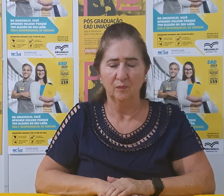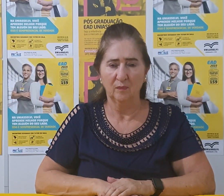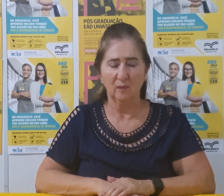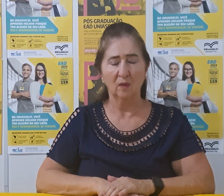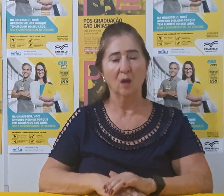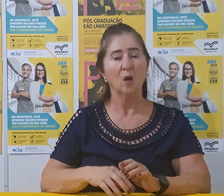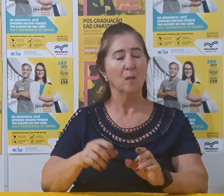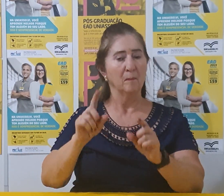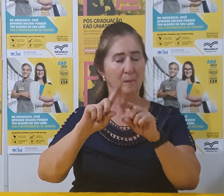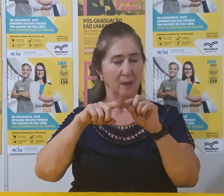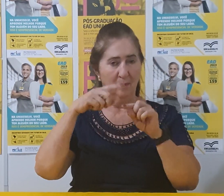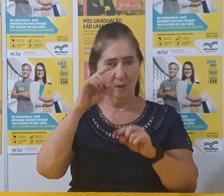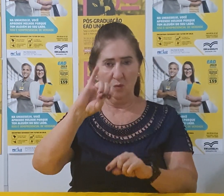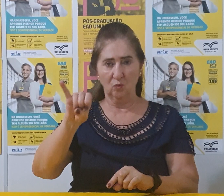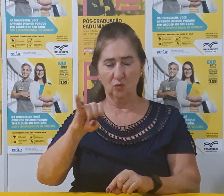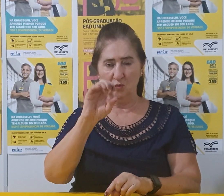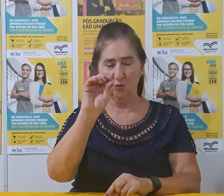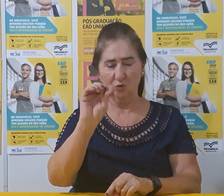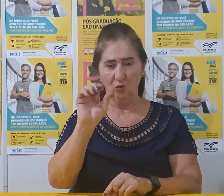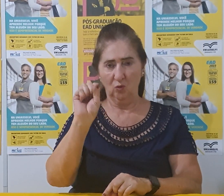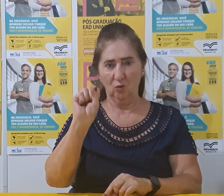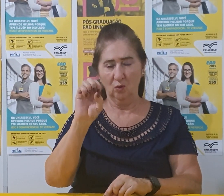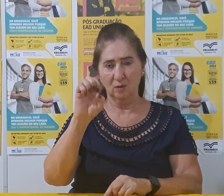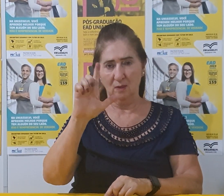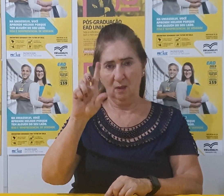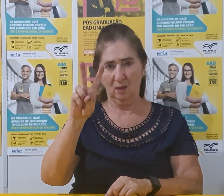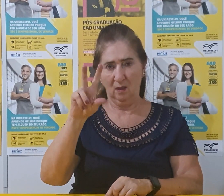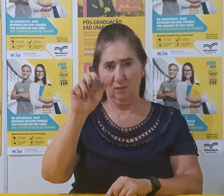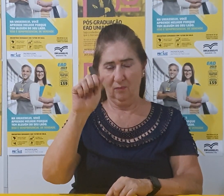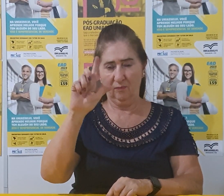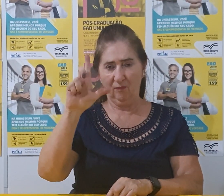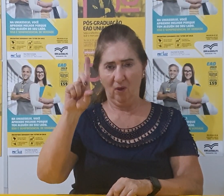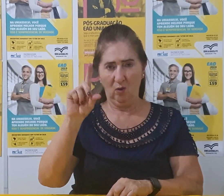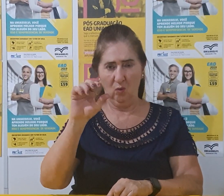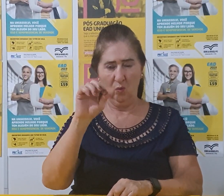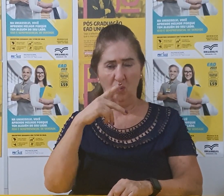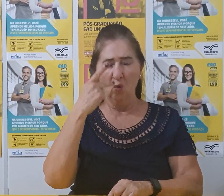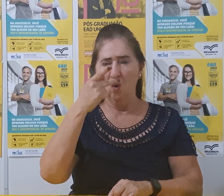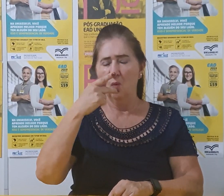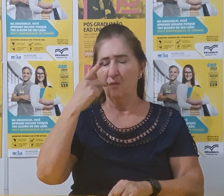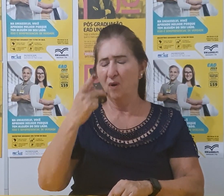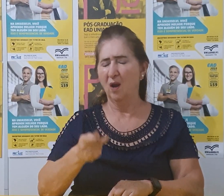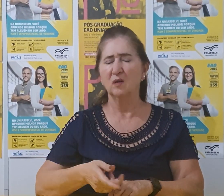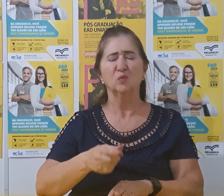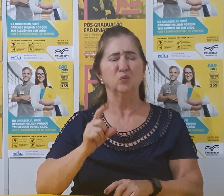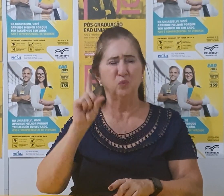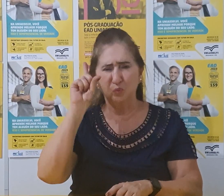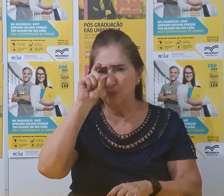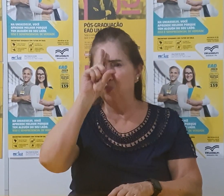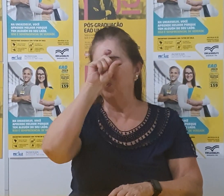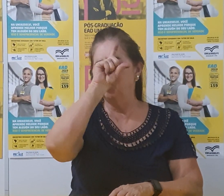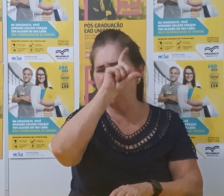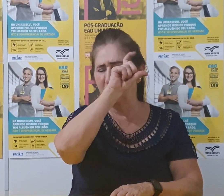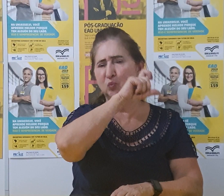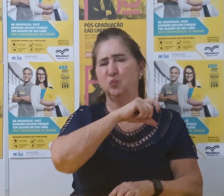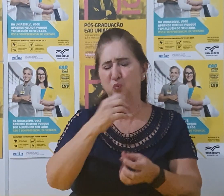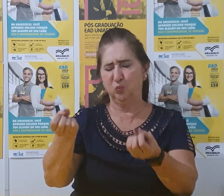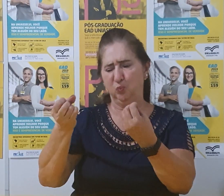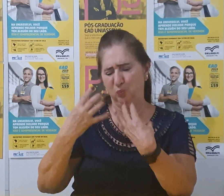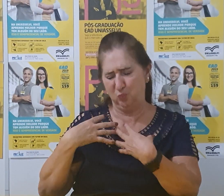Josevaldo, 18 anos, diz que teve muita dificuldade no ensino e